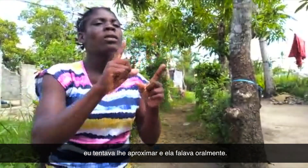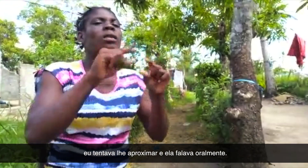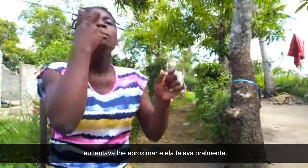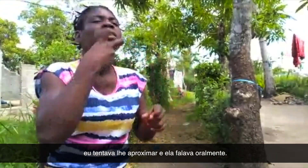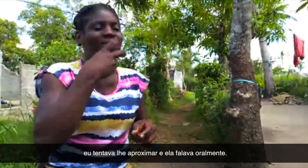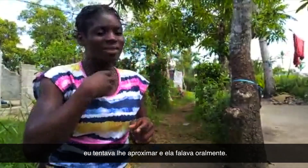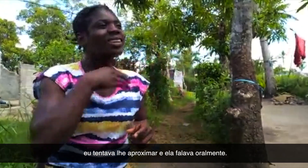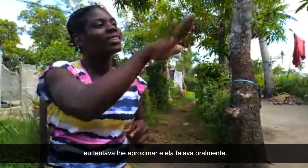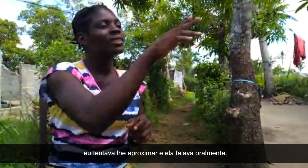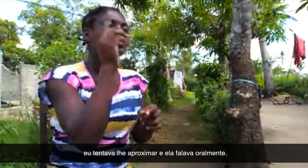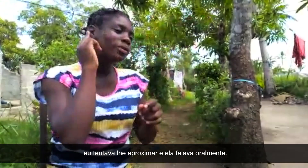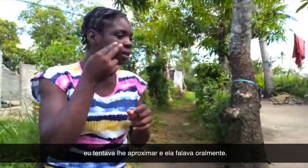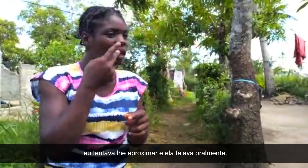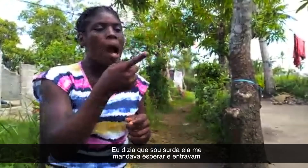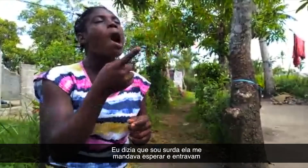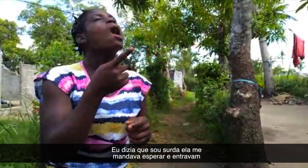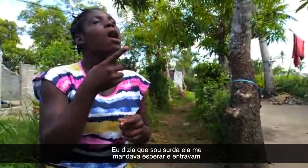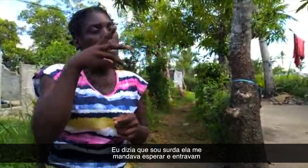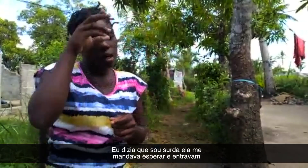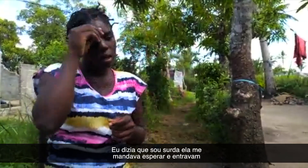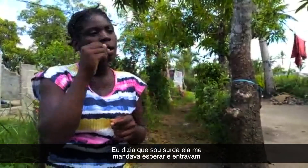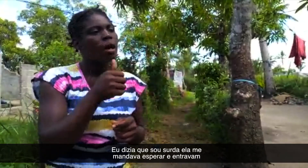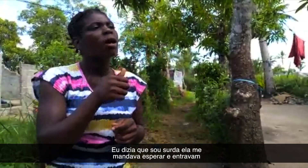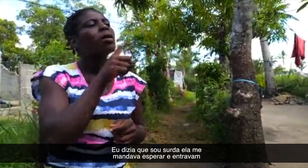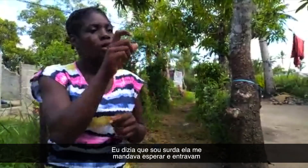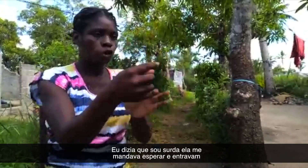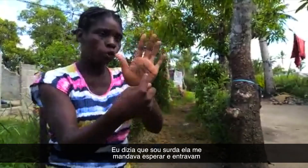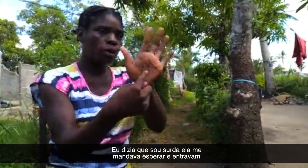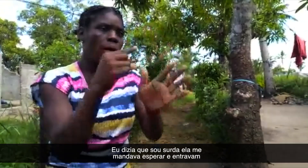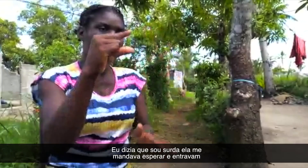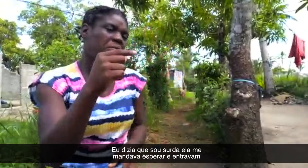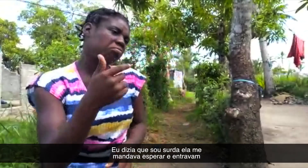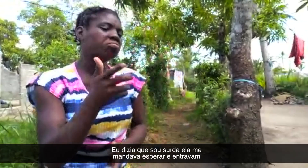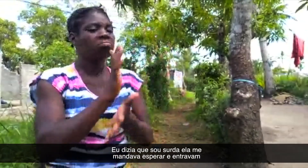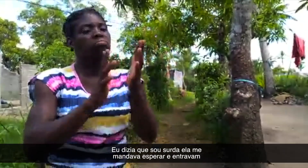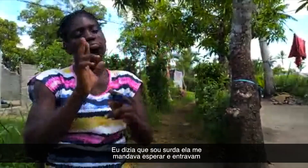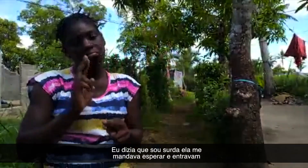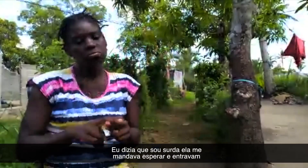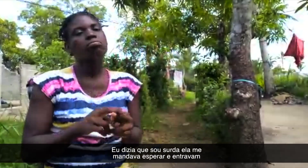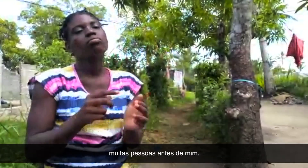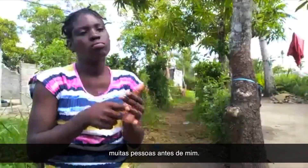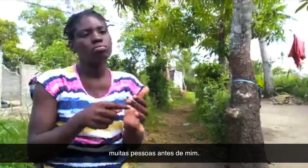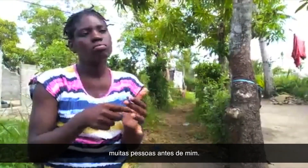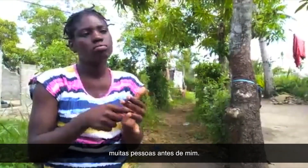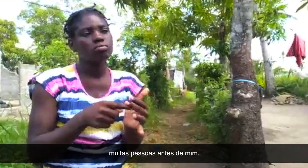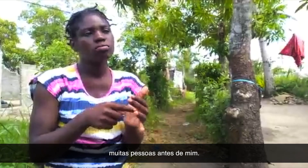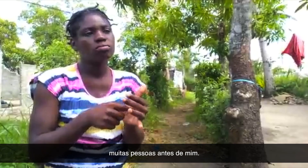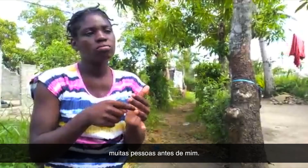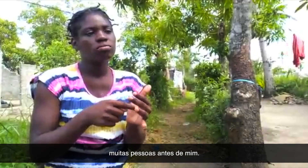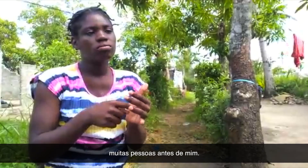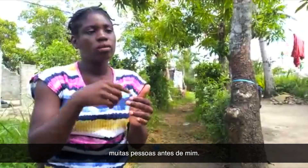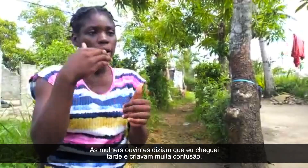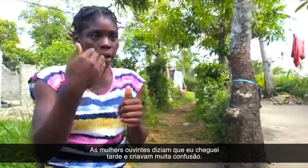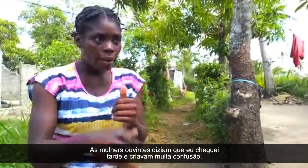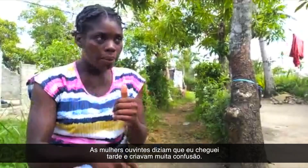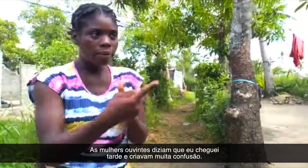e ela falava oralmente, eu dizia que sou surda. Ela me mandava esperar e entravam muitas pessoas atrás de